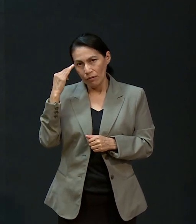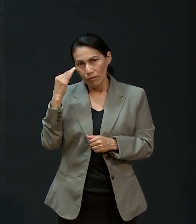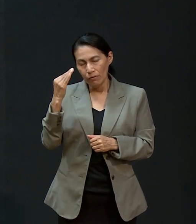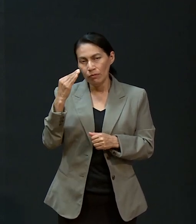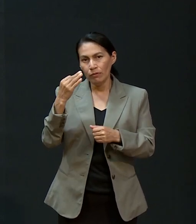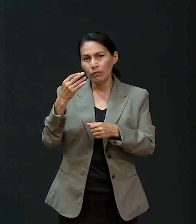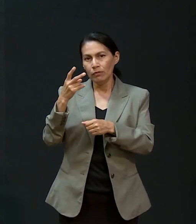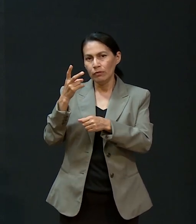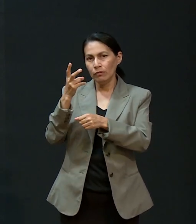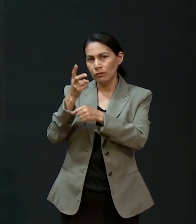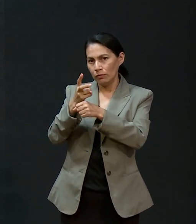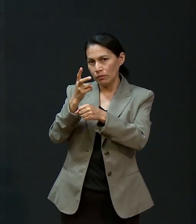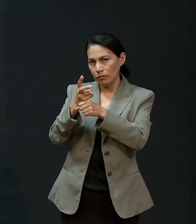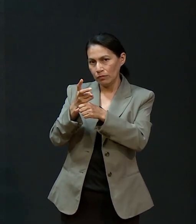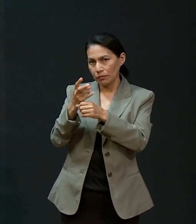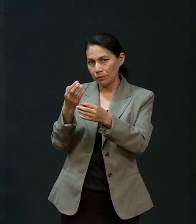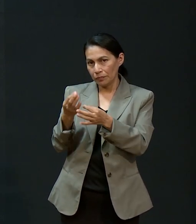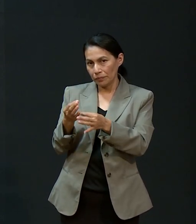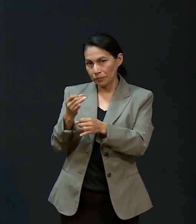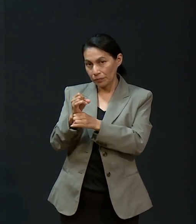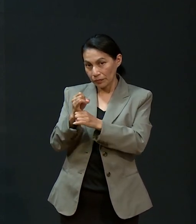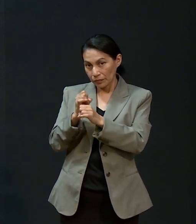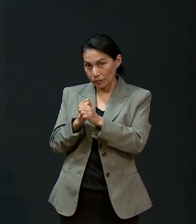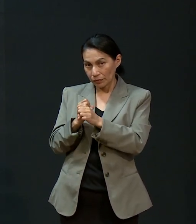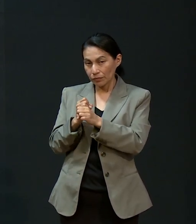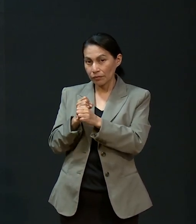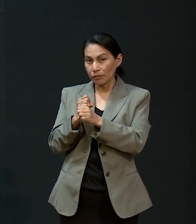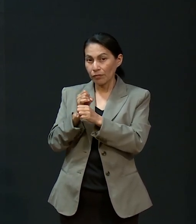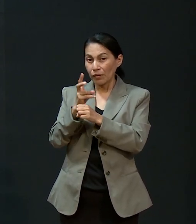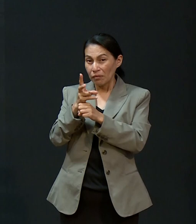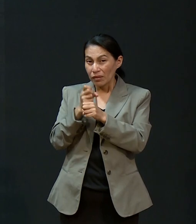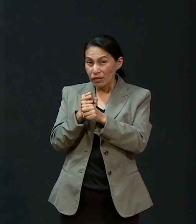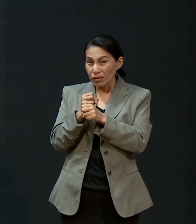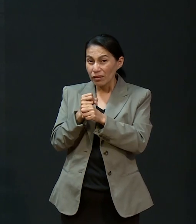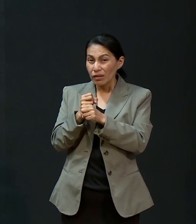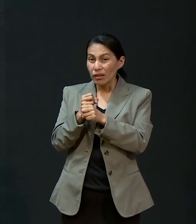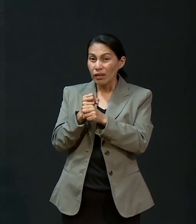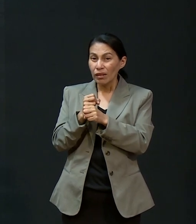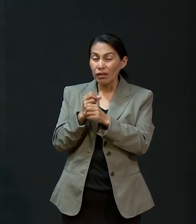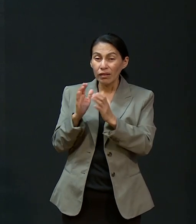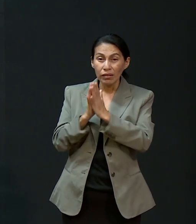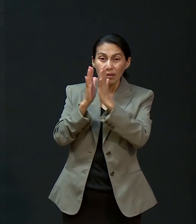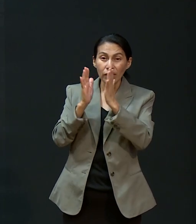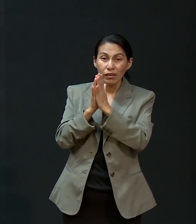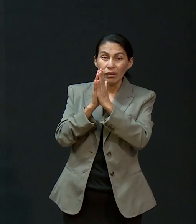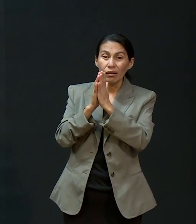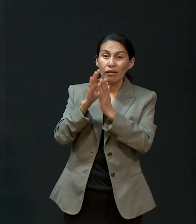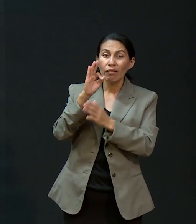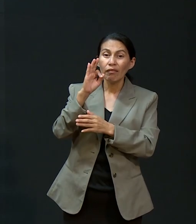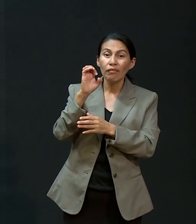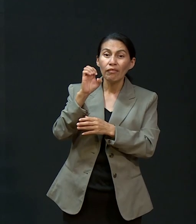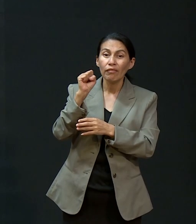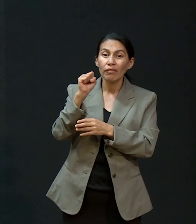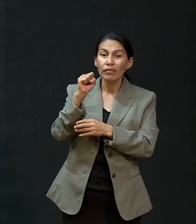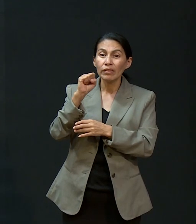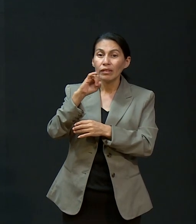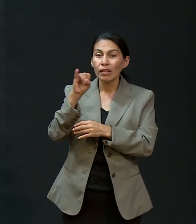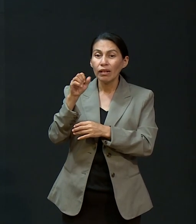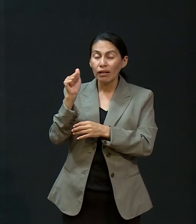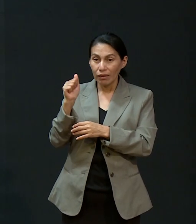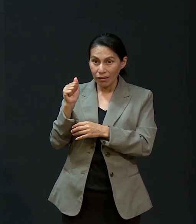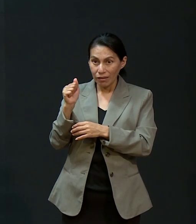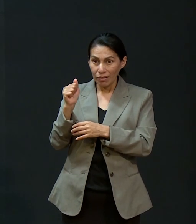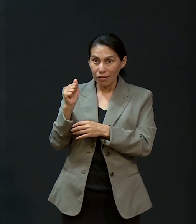una segunda invitación a participar en el equipo de la FESGA Nuevo León Sur y también se me da la